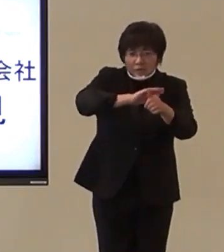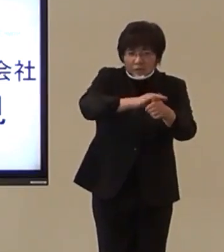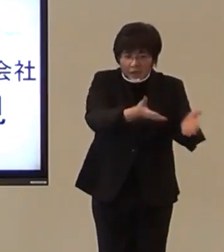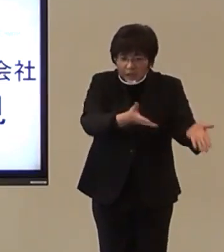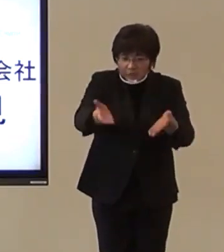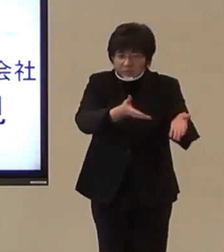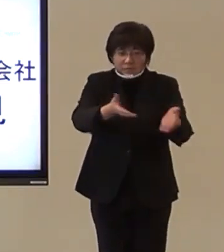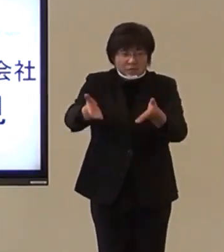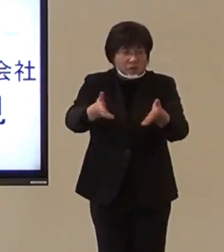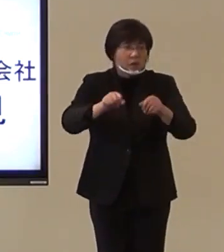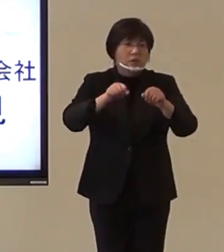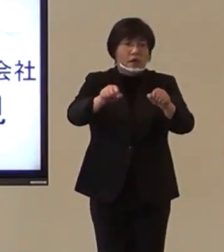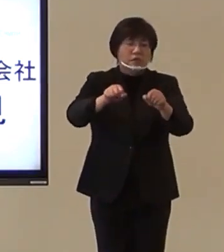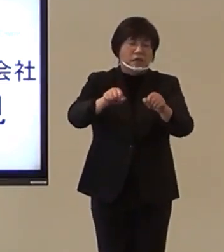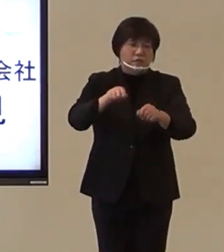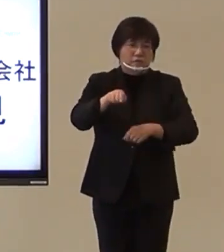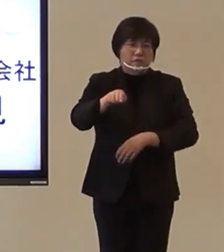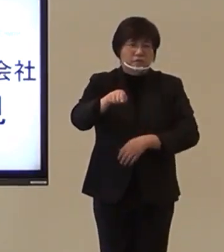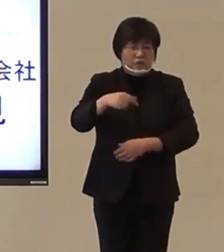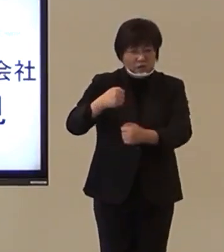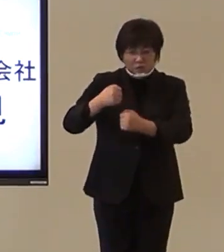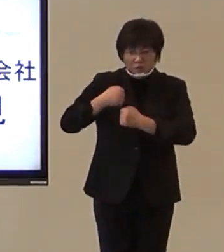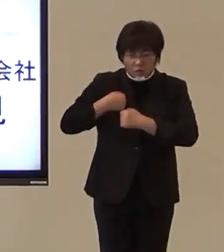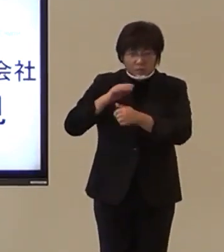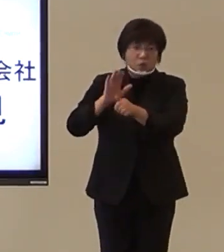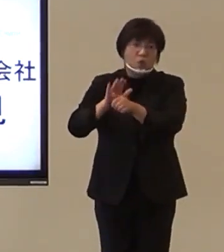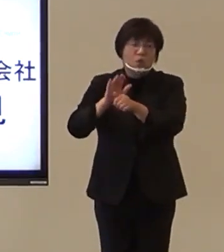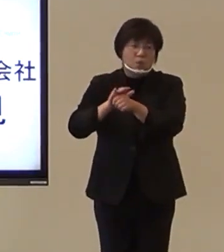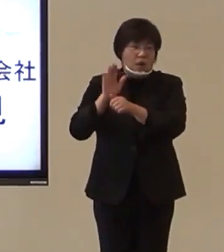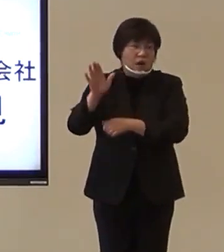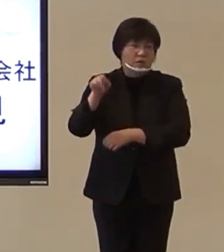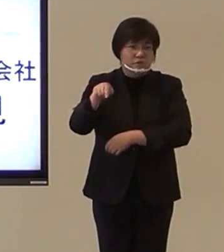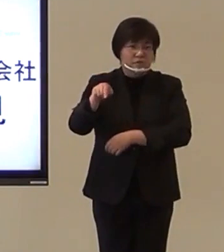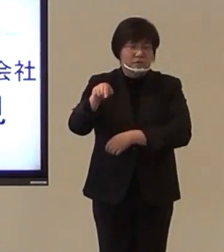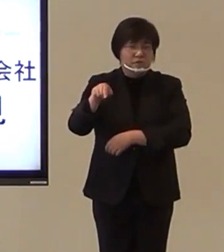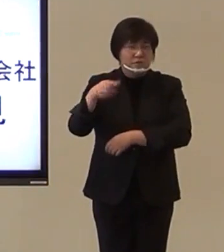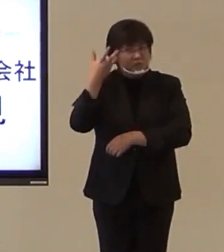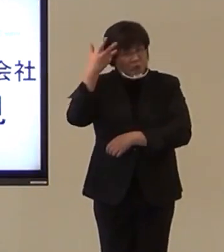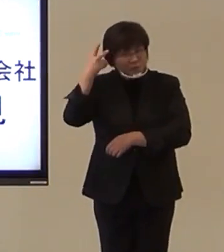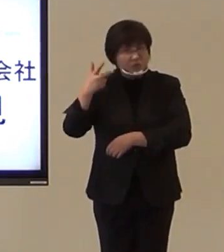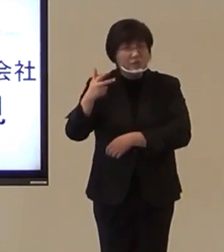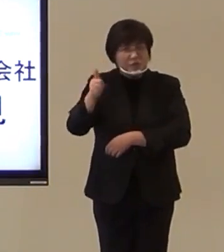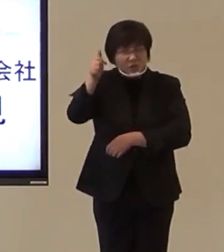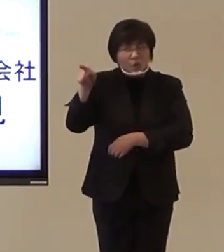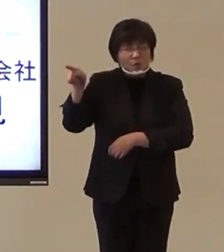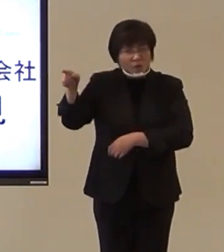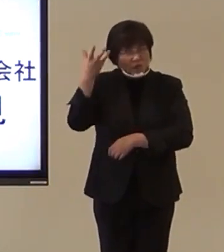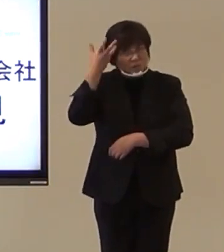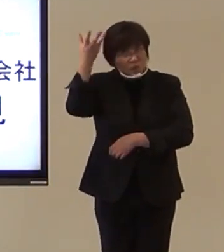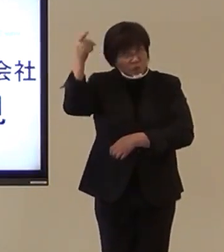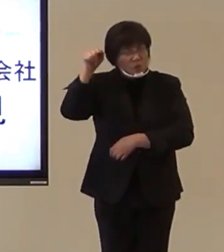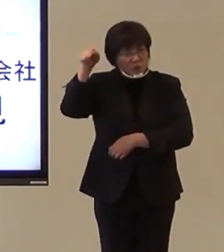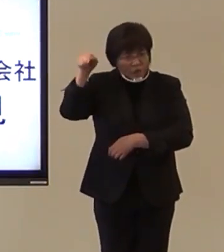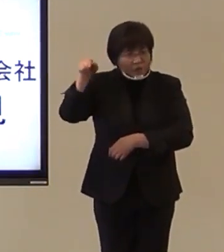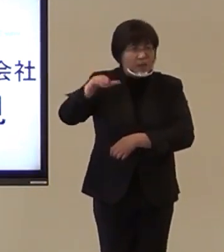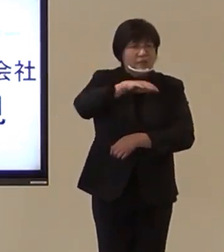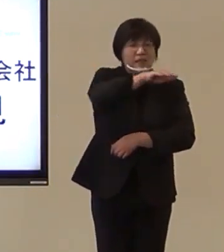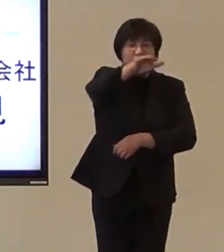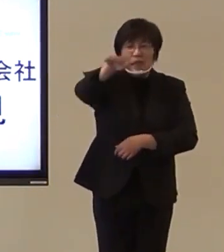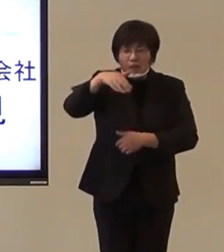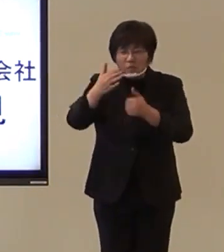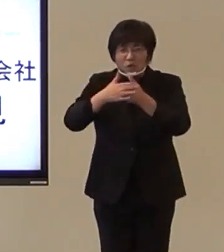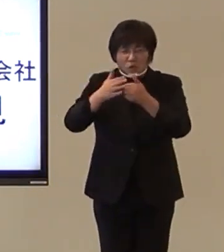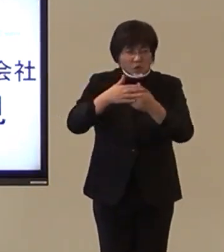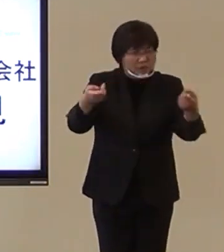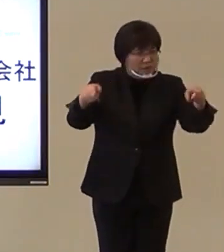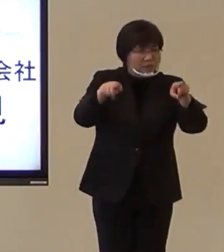ういうことまでやっております。おそらく樋口市長の頭の中にある全部を巻き込んで、そしてワ